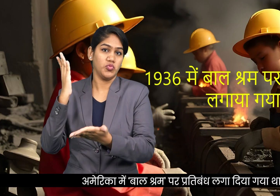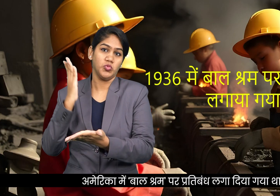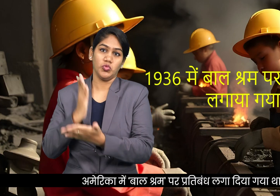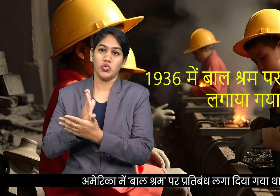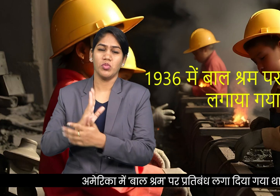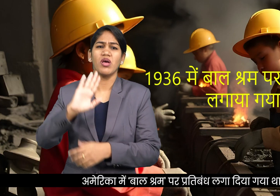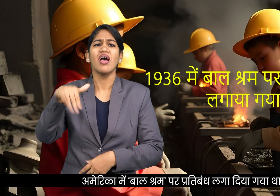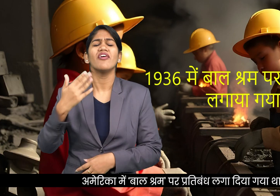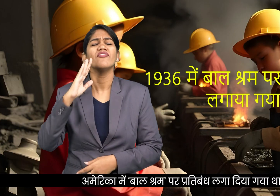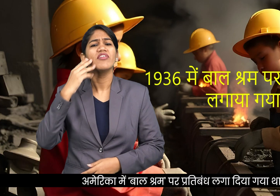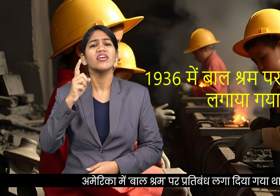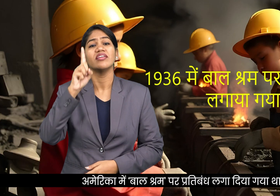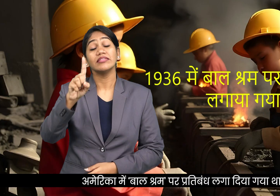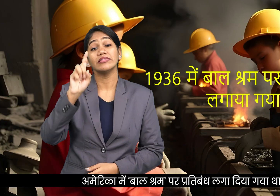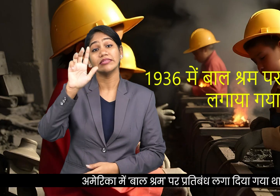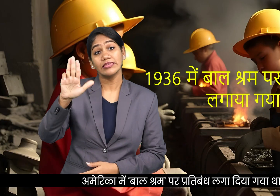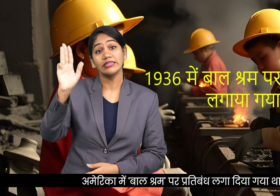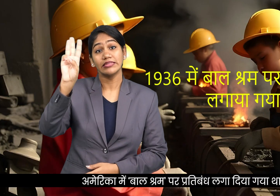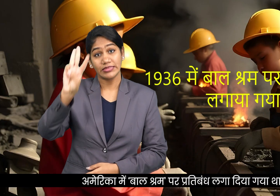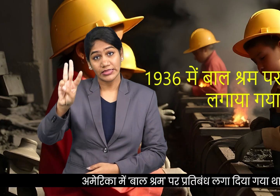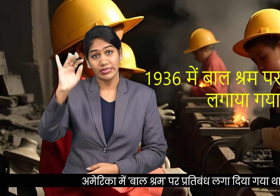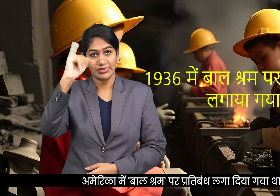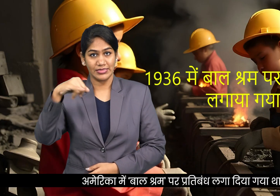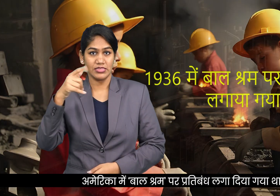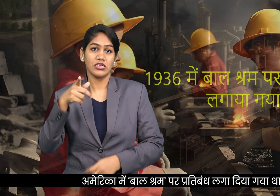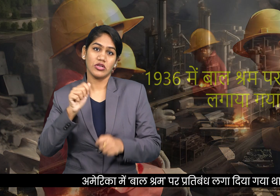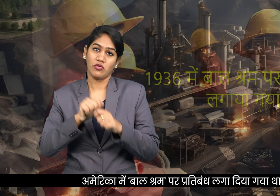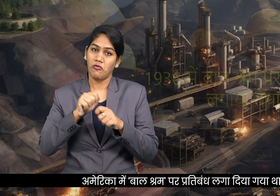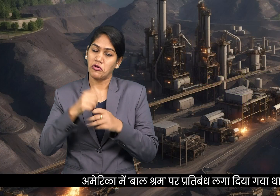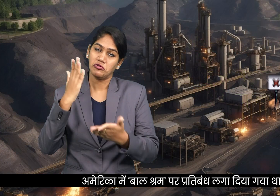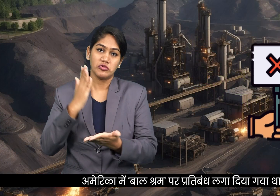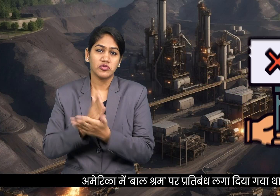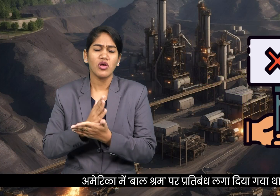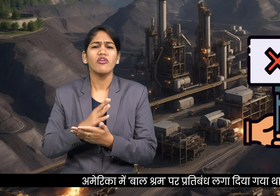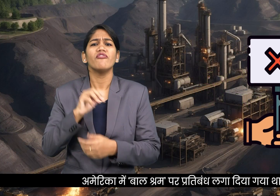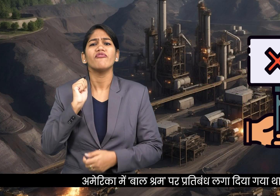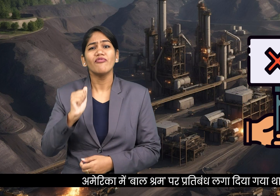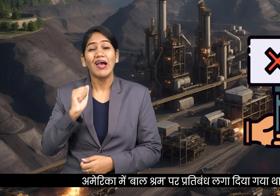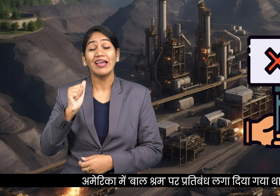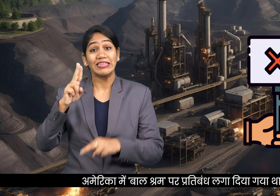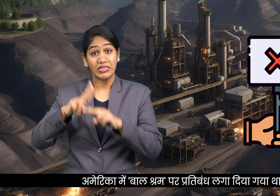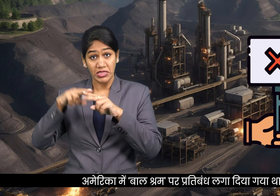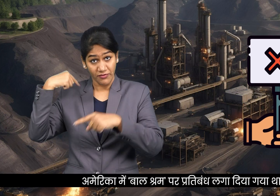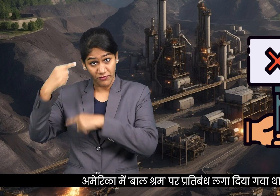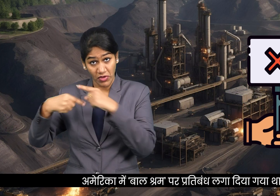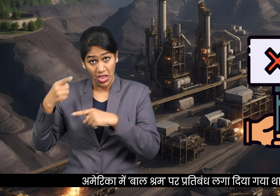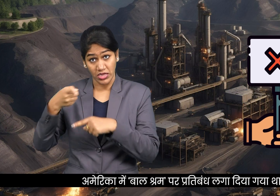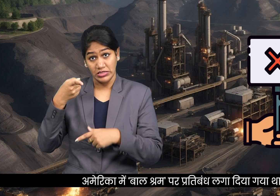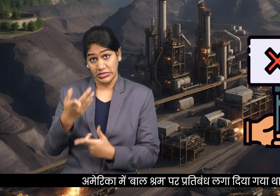और अमेरिका में बाल श्रम पर प्रतिबंध लगा दिया गया था।